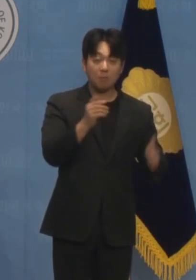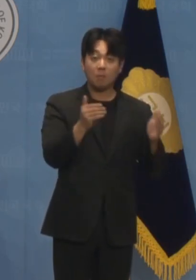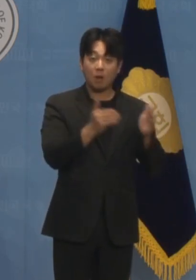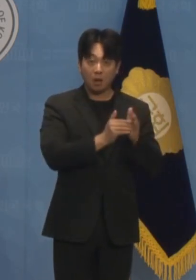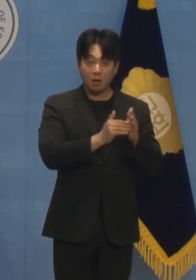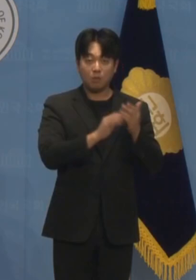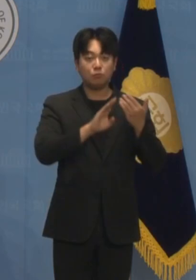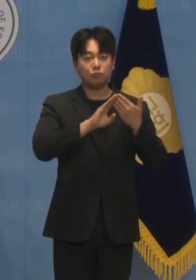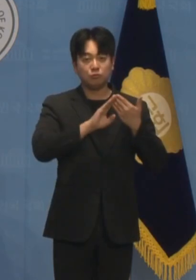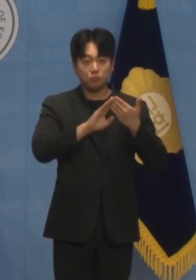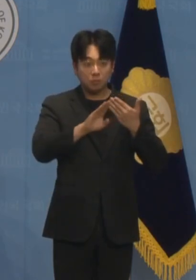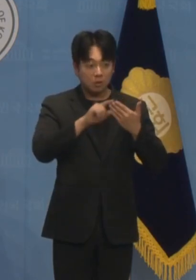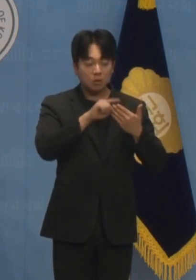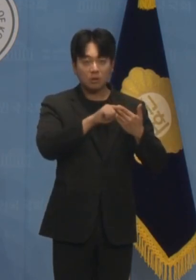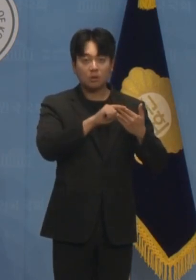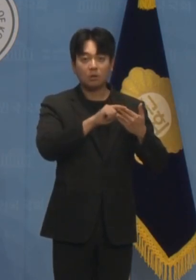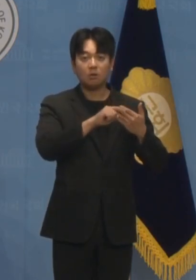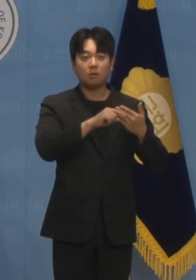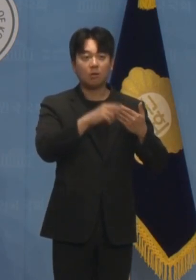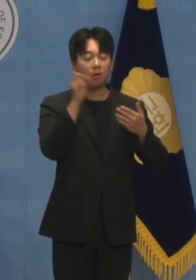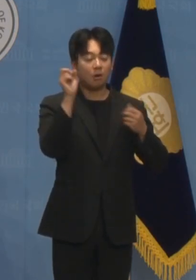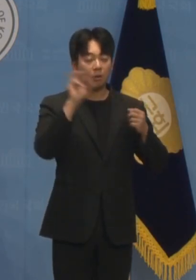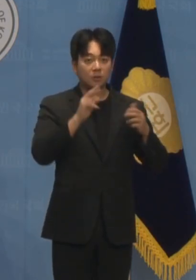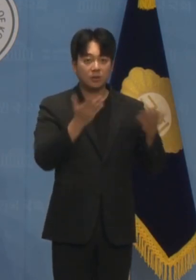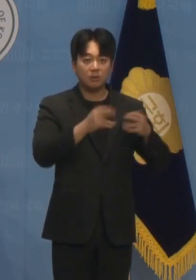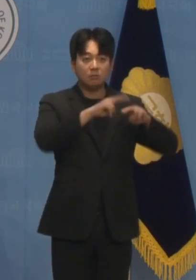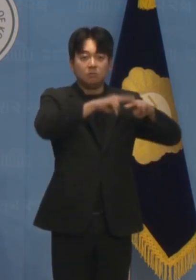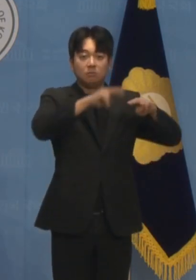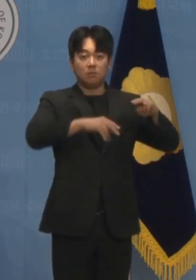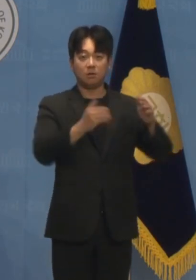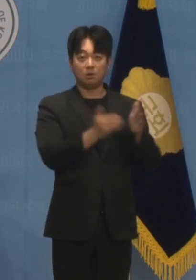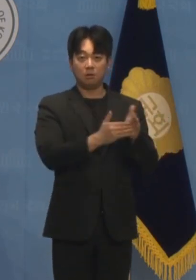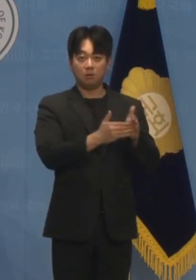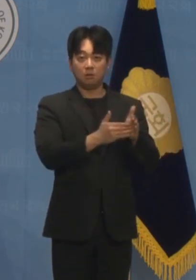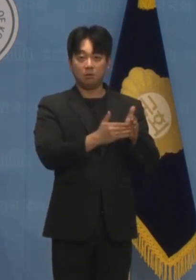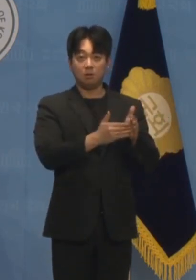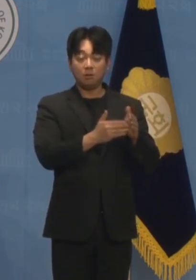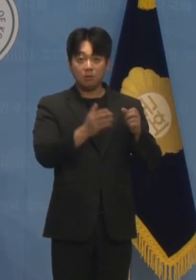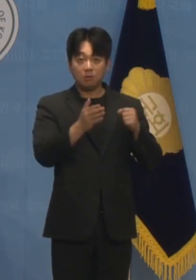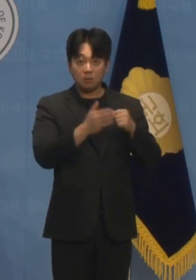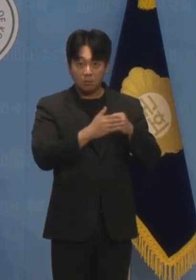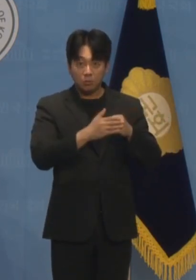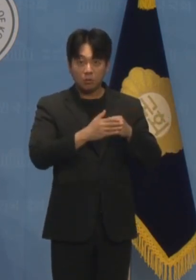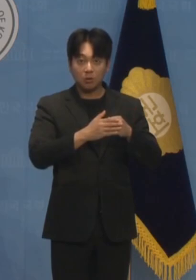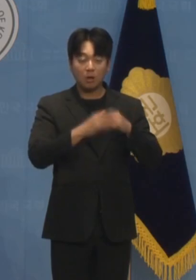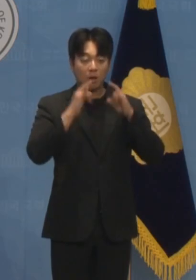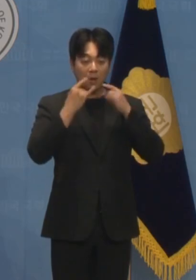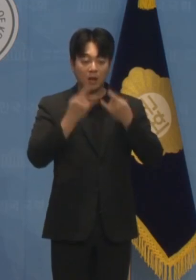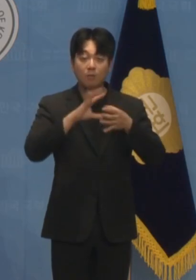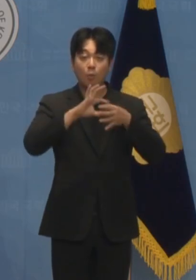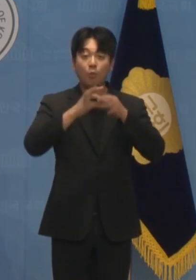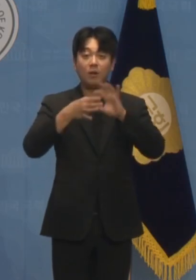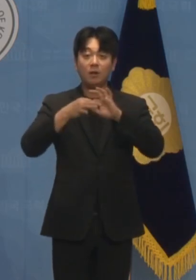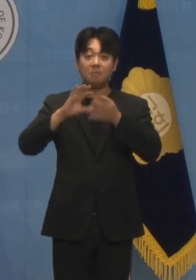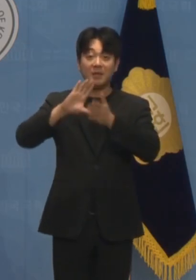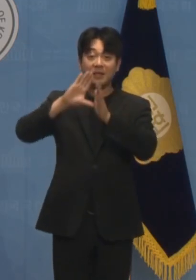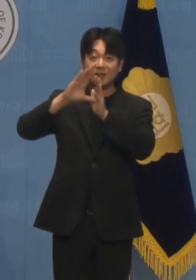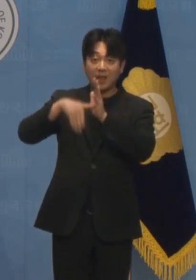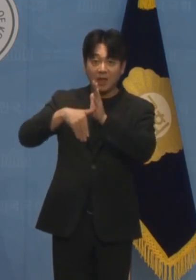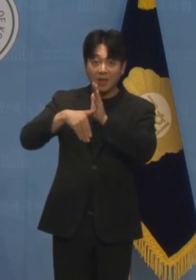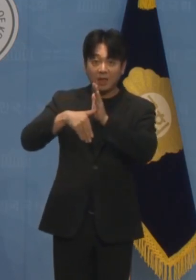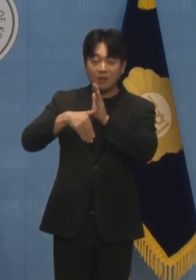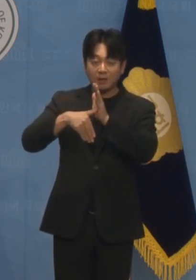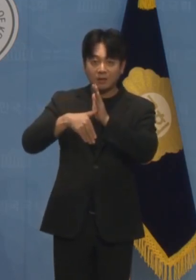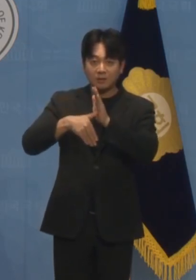불구하고 사직서를 제출했습니다. 때문에 파리 올림픽에서 역대 올림픽 최고 성적을 거둔 사격 선수단들은